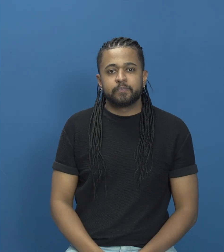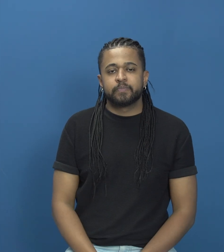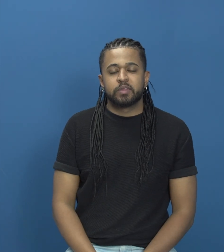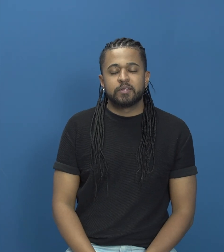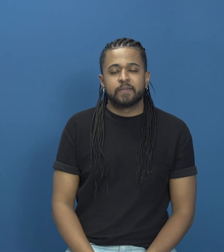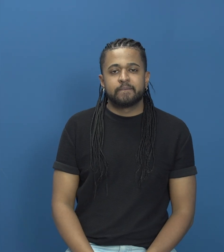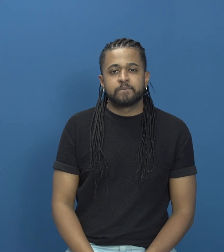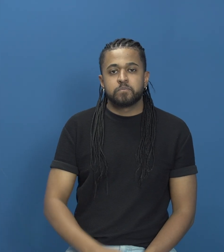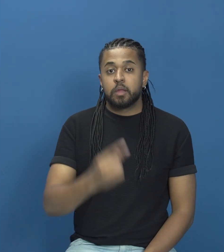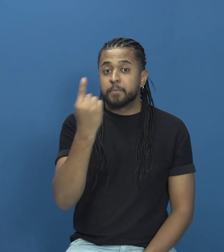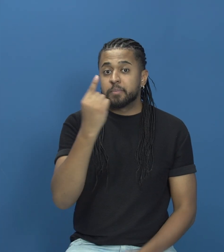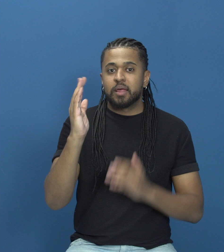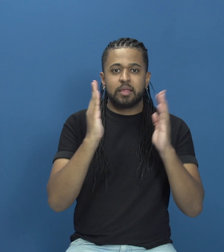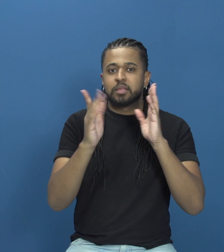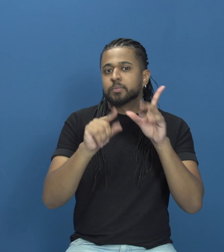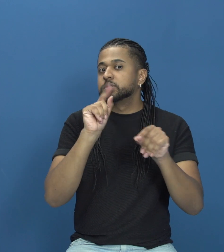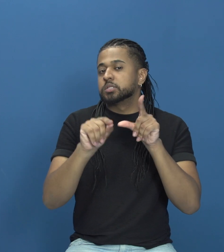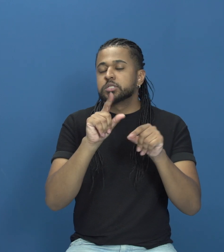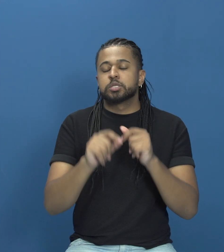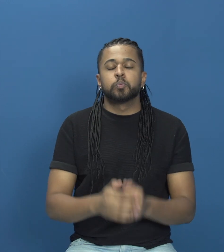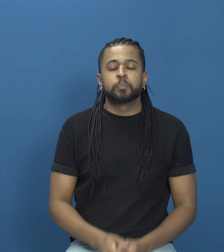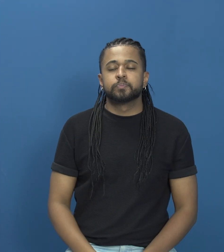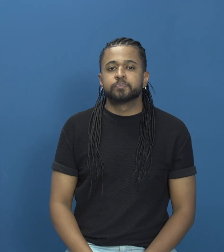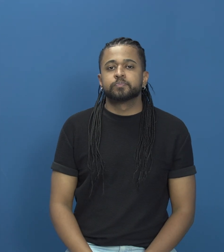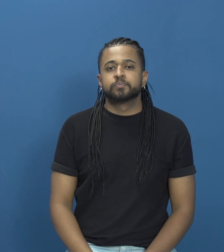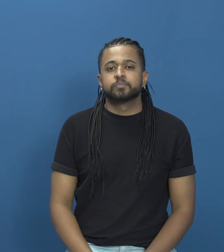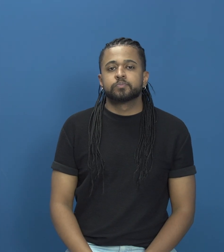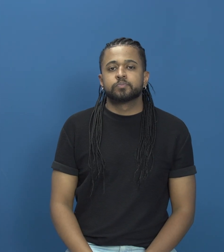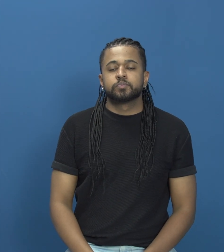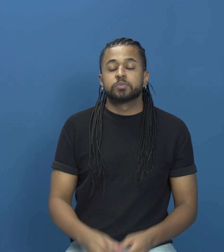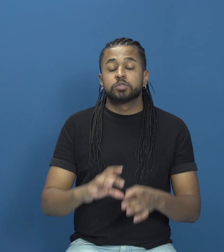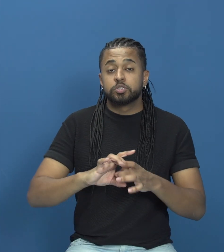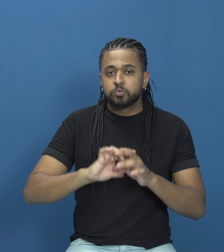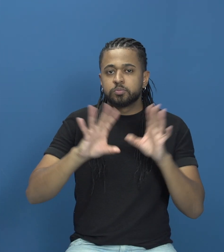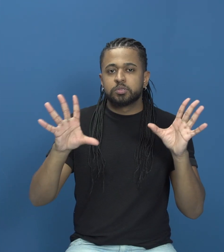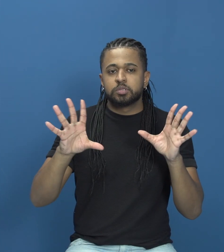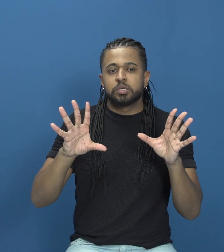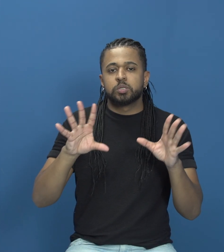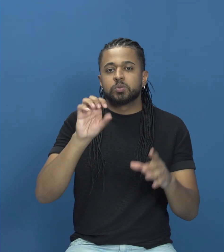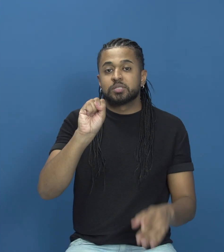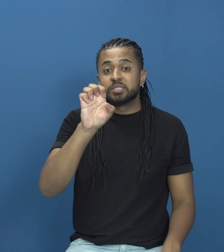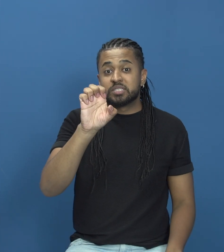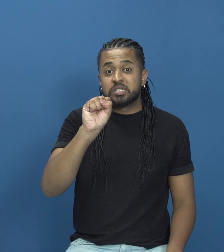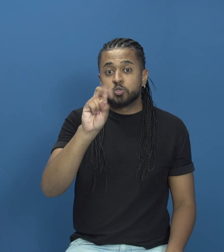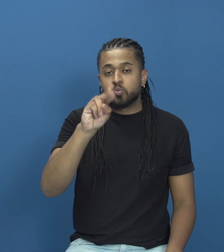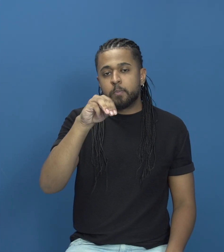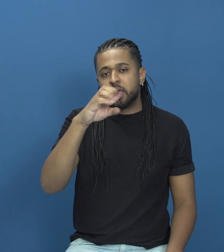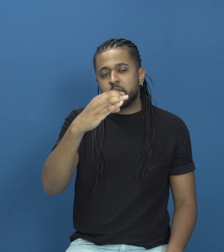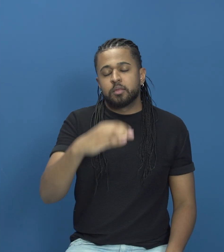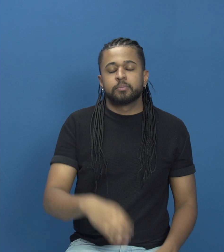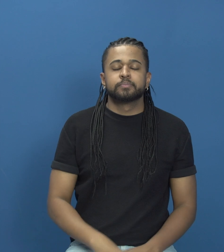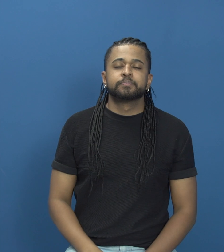Abre parênteses, primeira etapa de seleção, fecha parênteses, disponibilizada pela SESU-MEC.